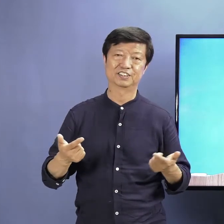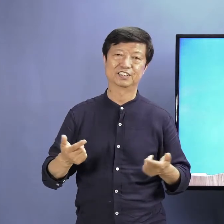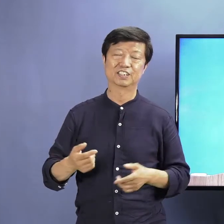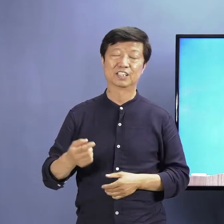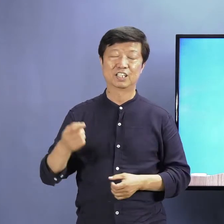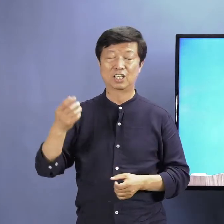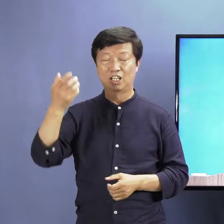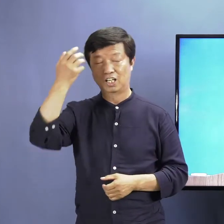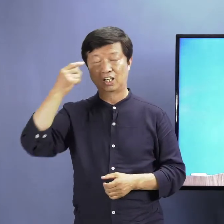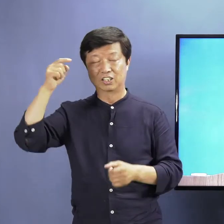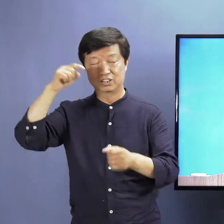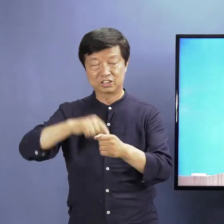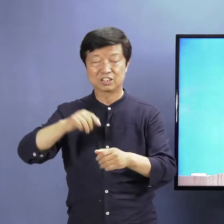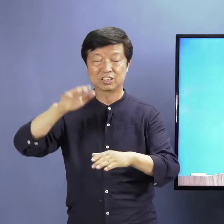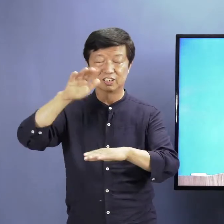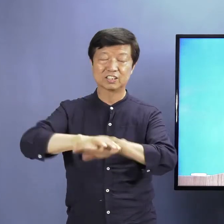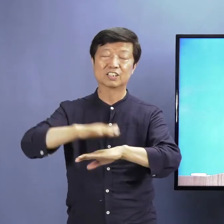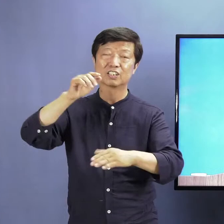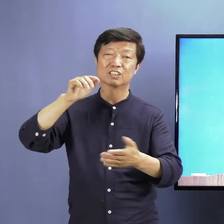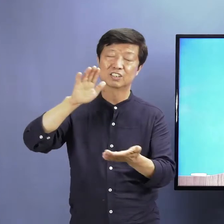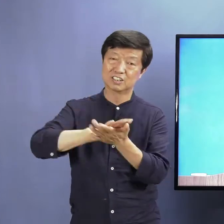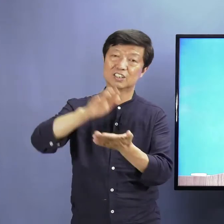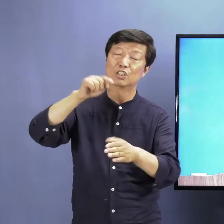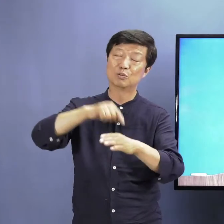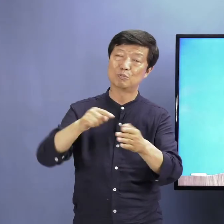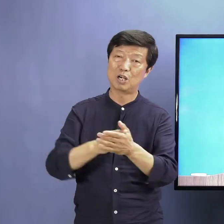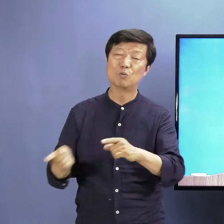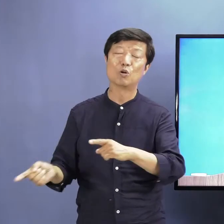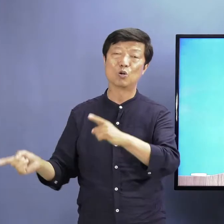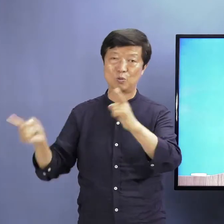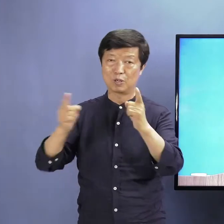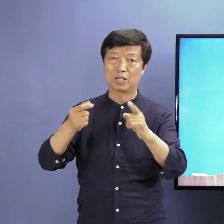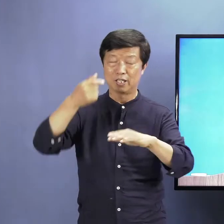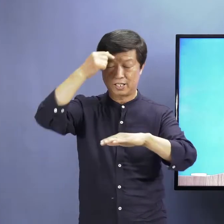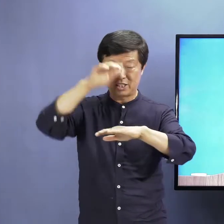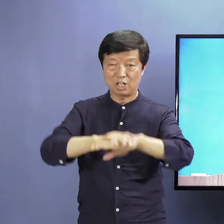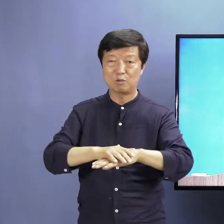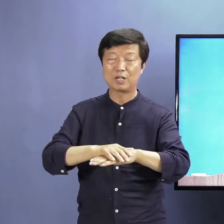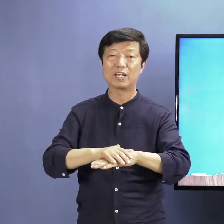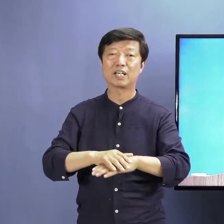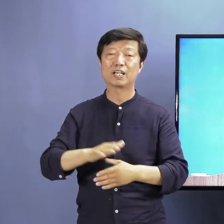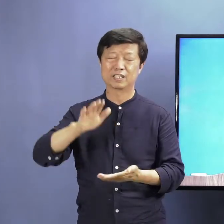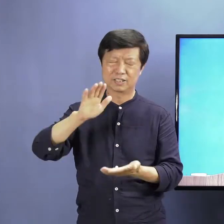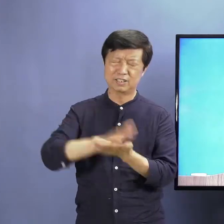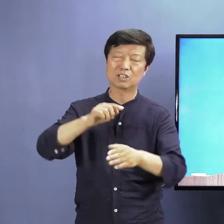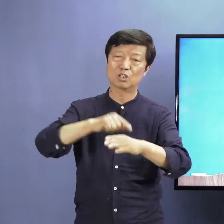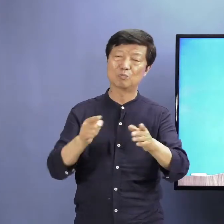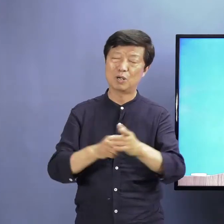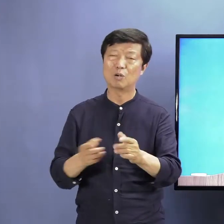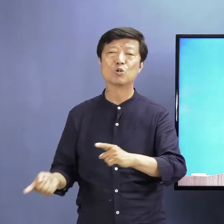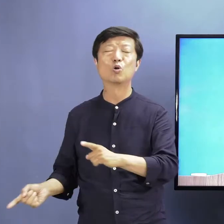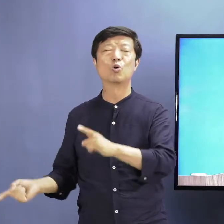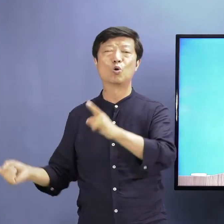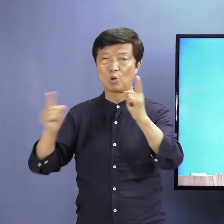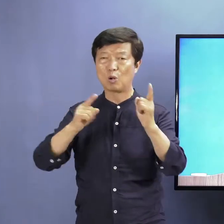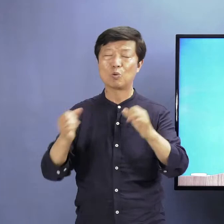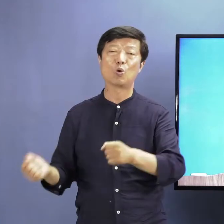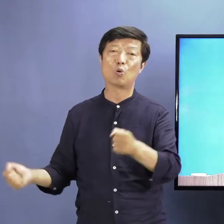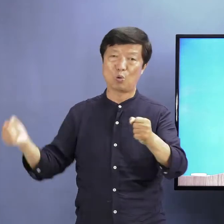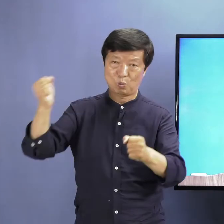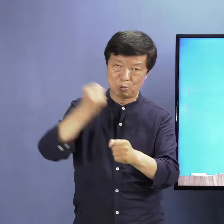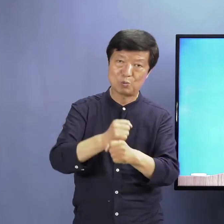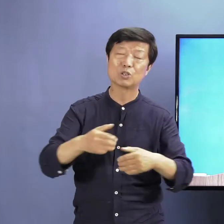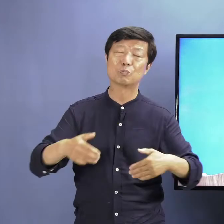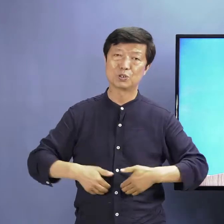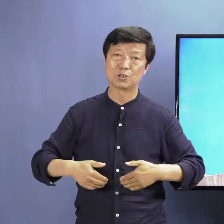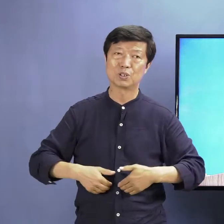영적인 열정을 회복하라. 무엇보다 예배의 열정을 회복해야 합니다. 정말 친밀한 예배, 정말 경외함의